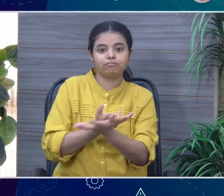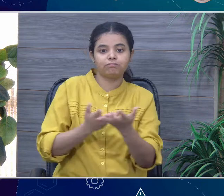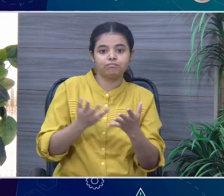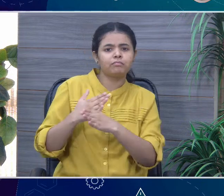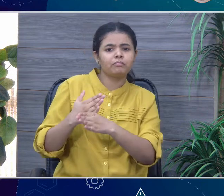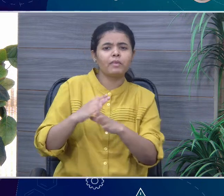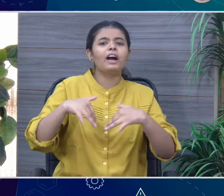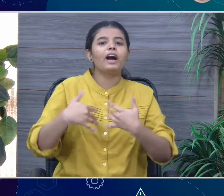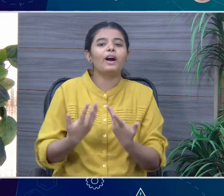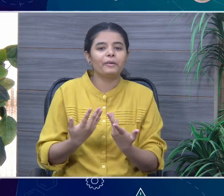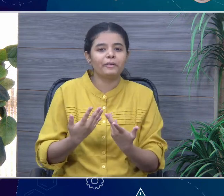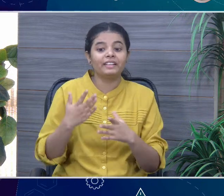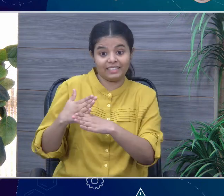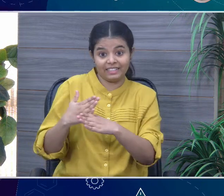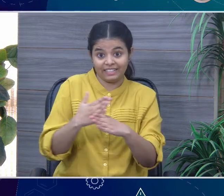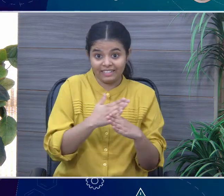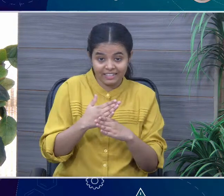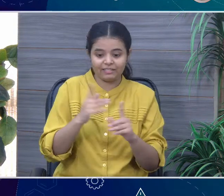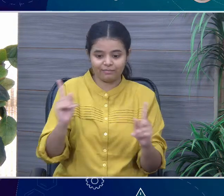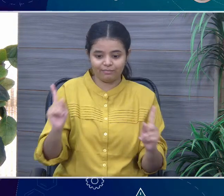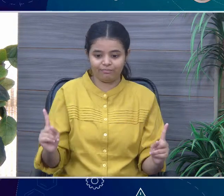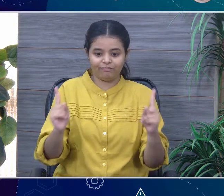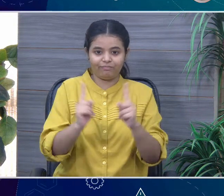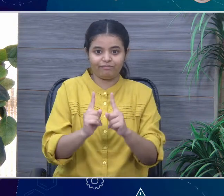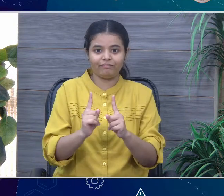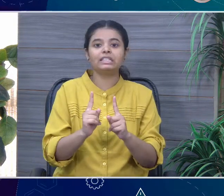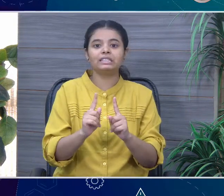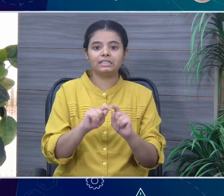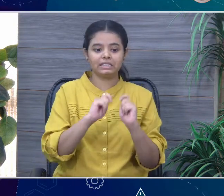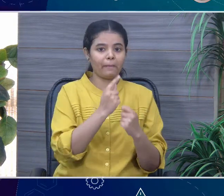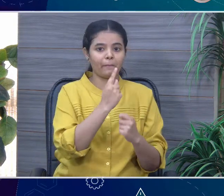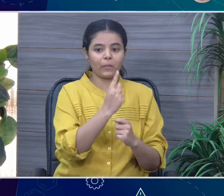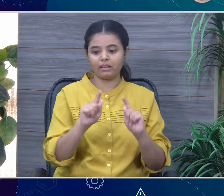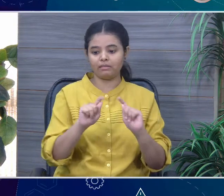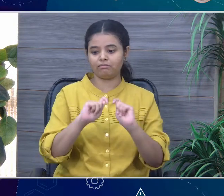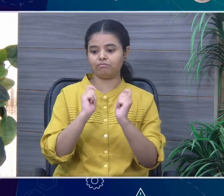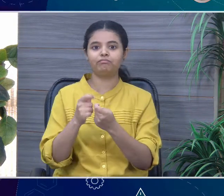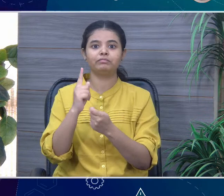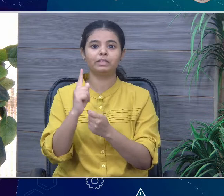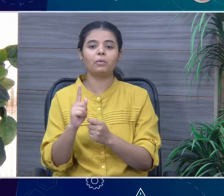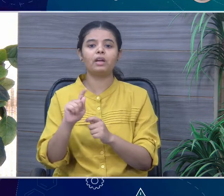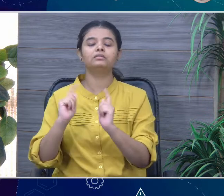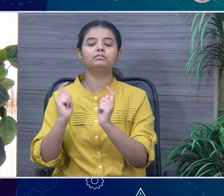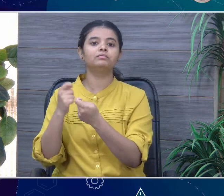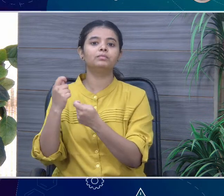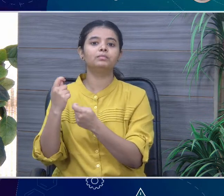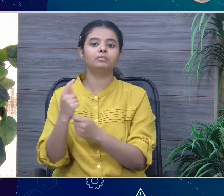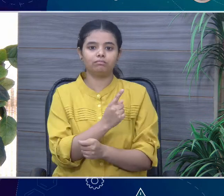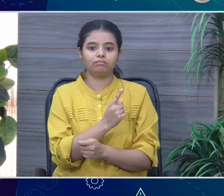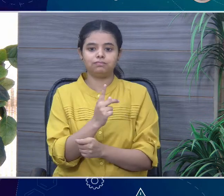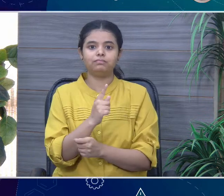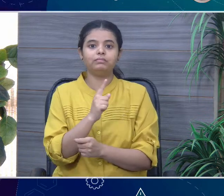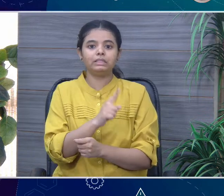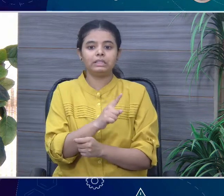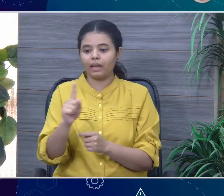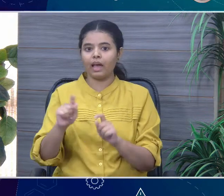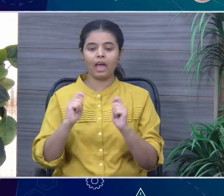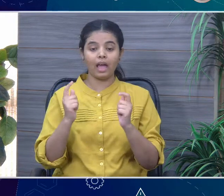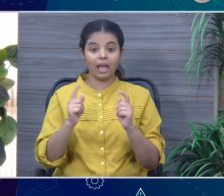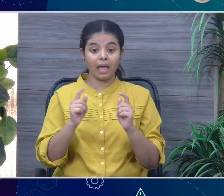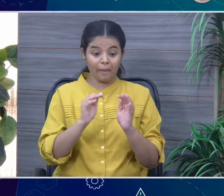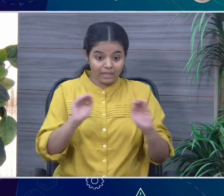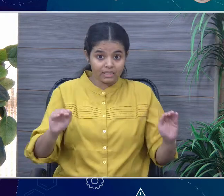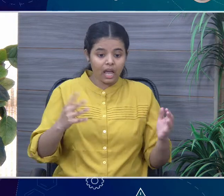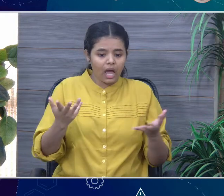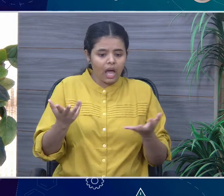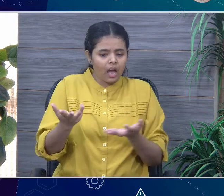आएगा? वो तभी आएगा, it will come only when children interact with each other. The more they interact with each other, the